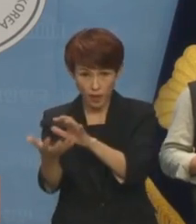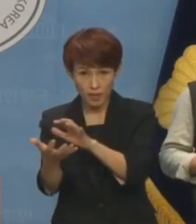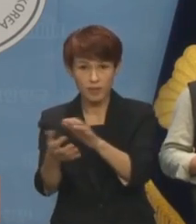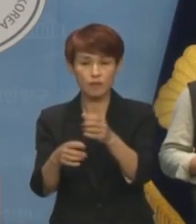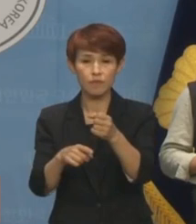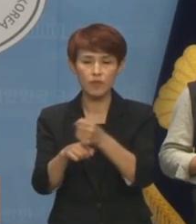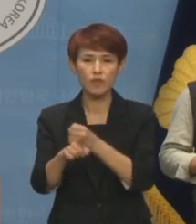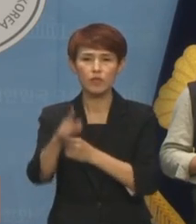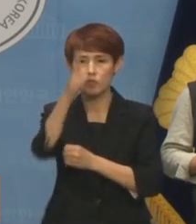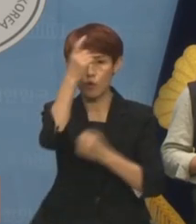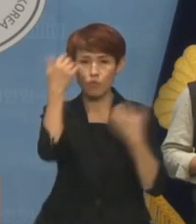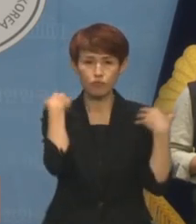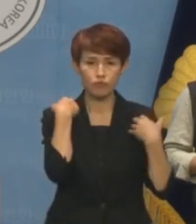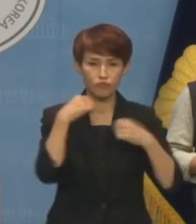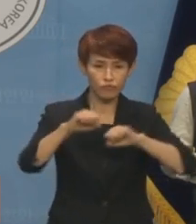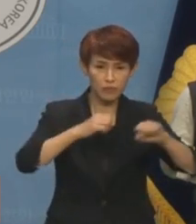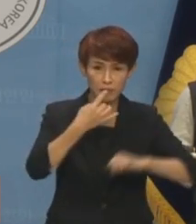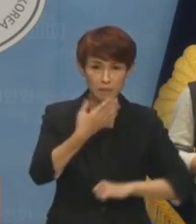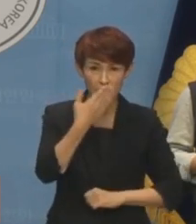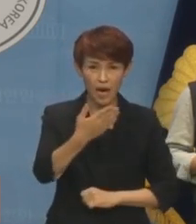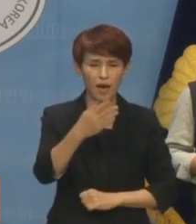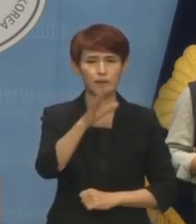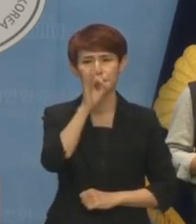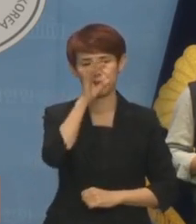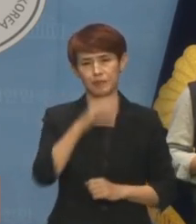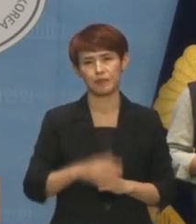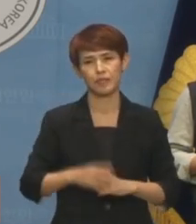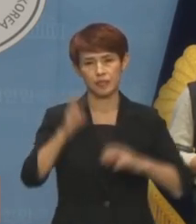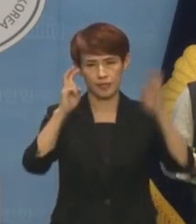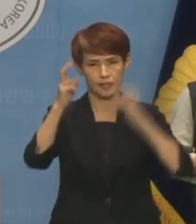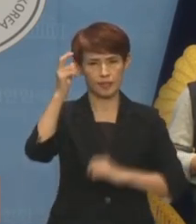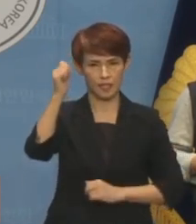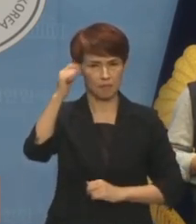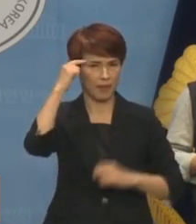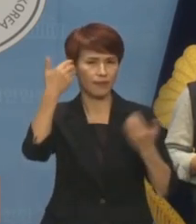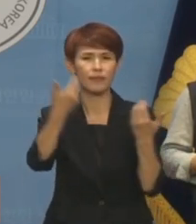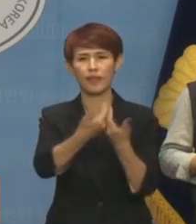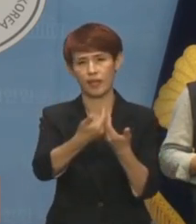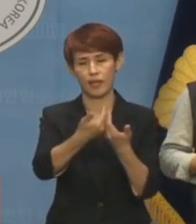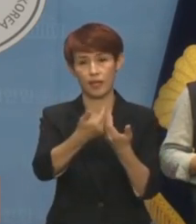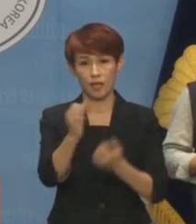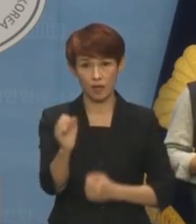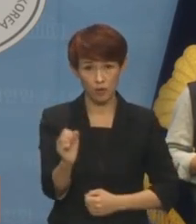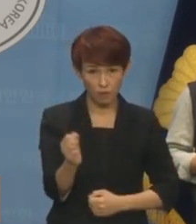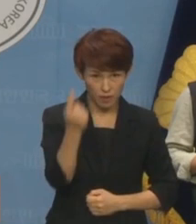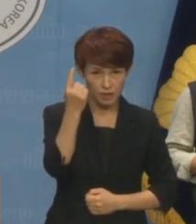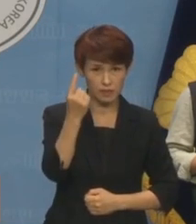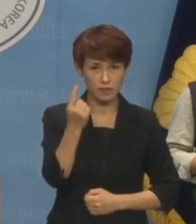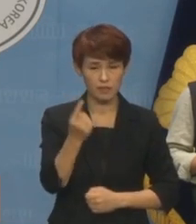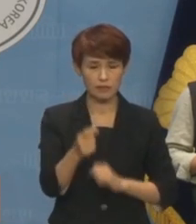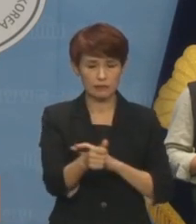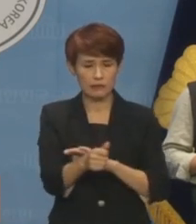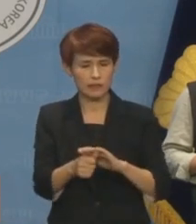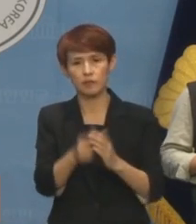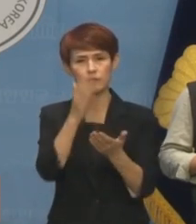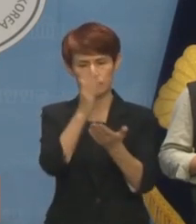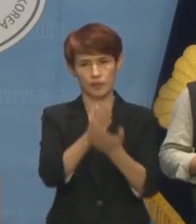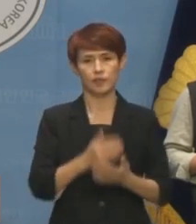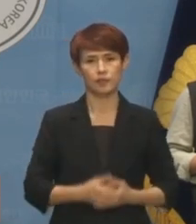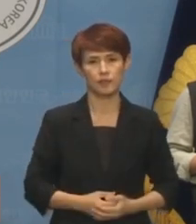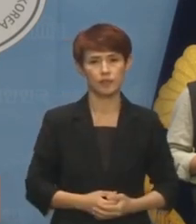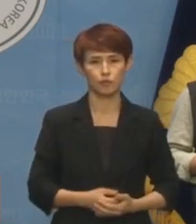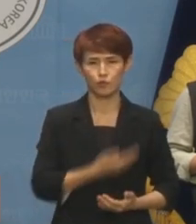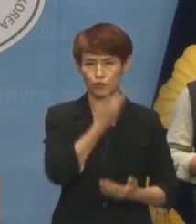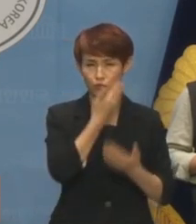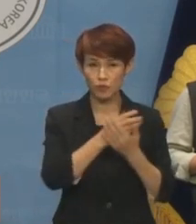정부의 주도로만 되는 것도 아니며 사업주들의 반대 때문에 소극적으로 되어서도 안 됩니다.